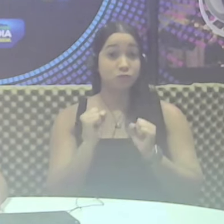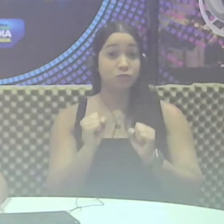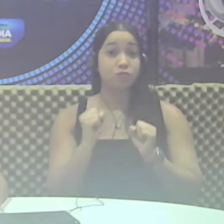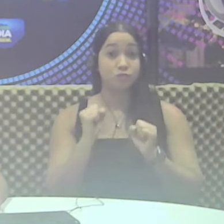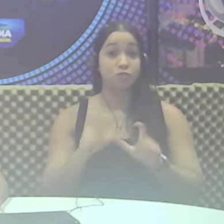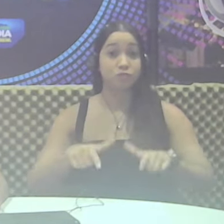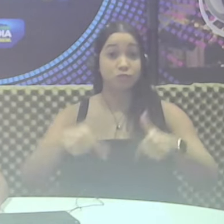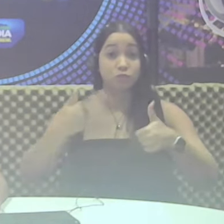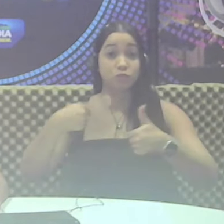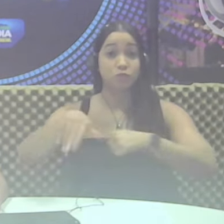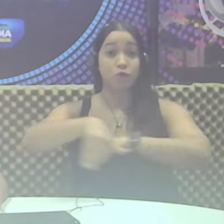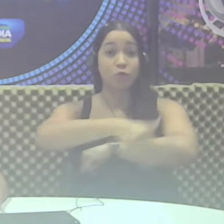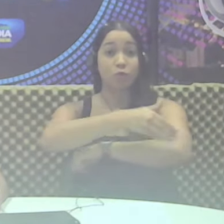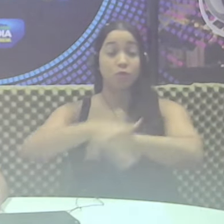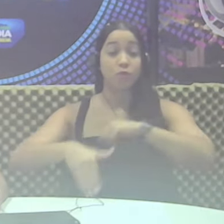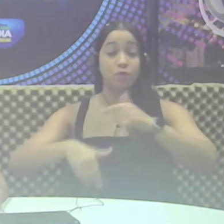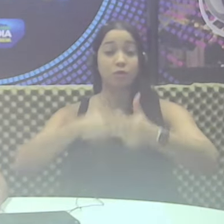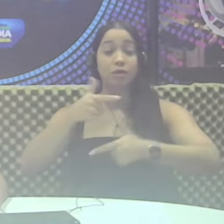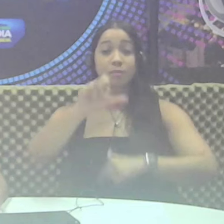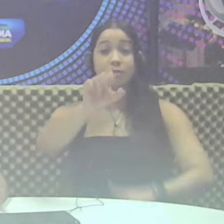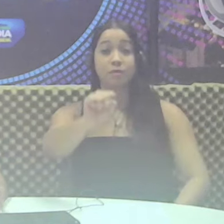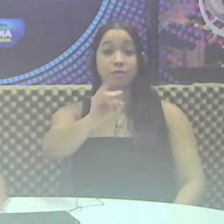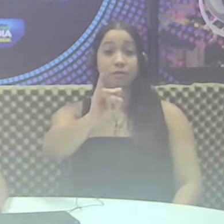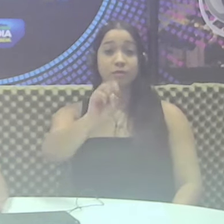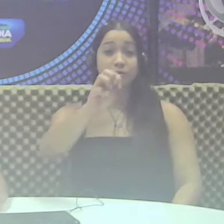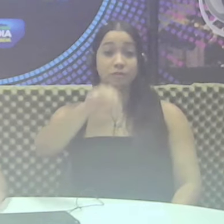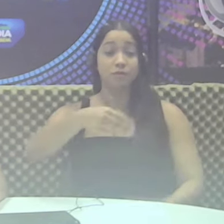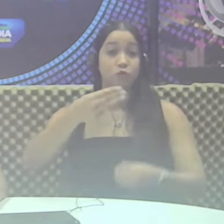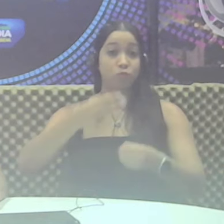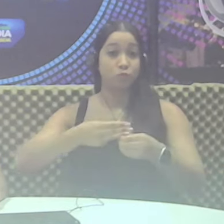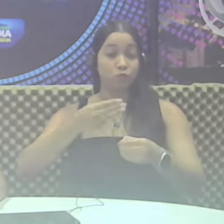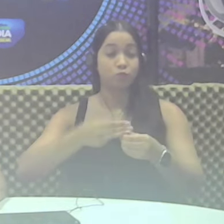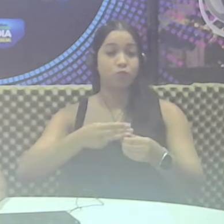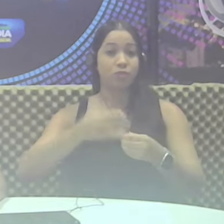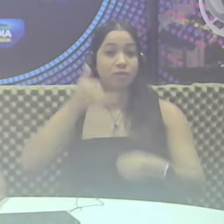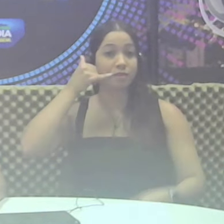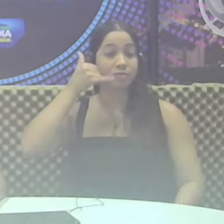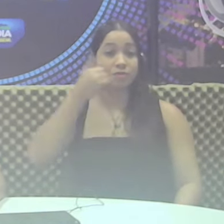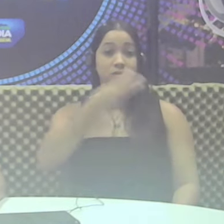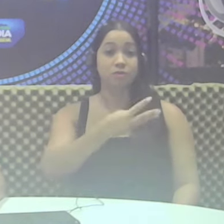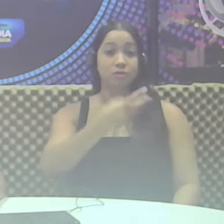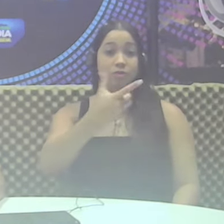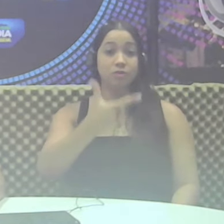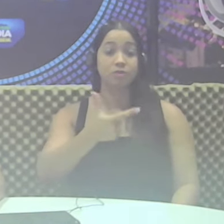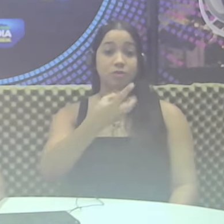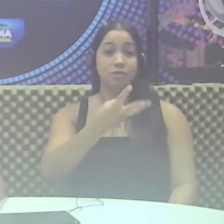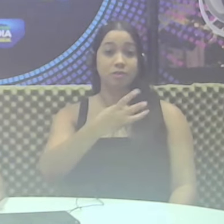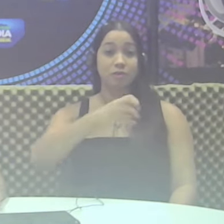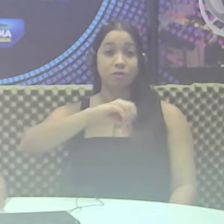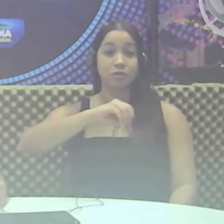sua rua por meio do Serviço de Informação Municipal, o SIM, pelo telefone